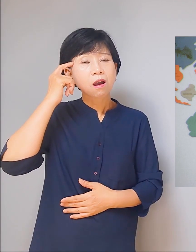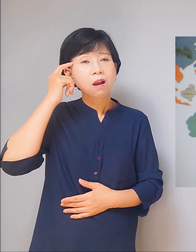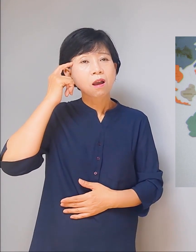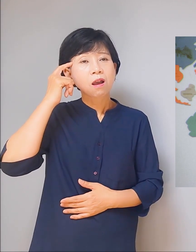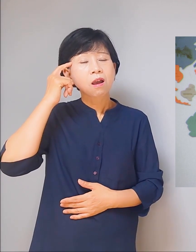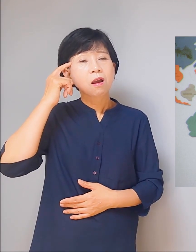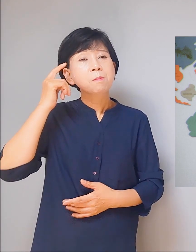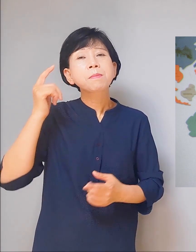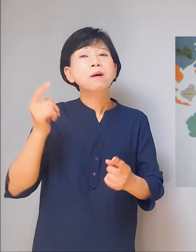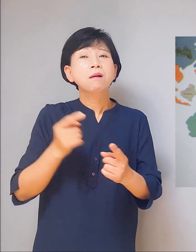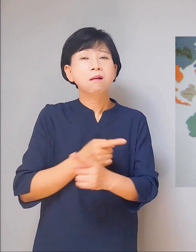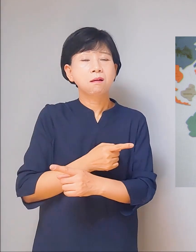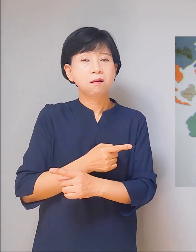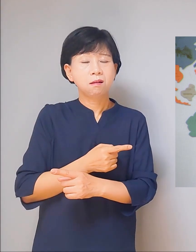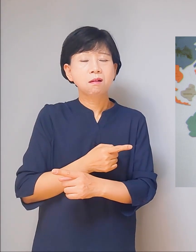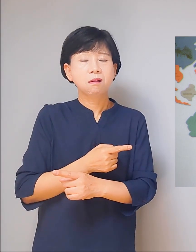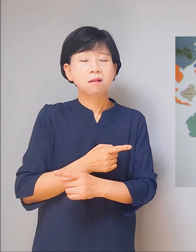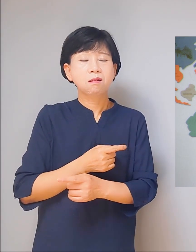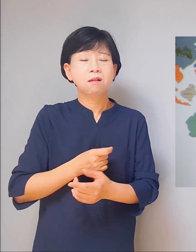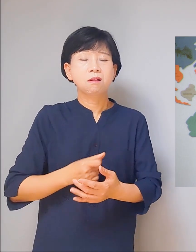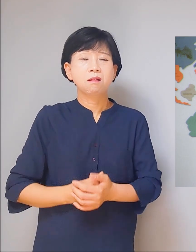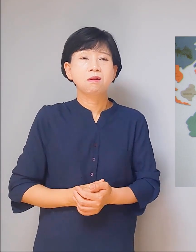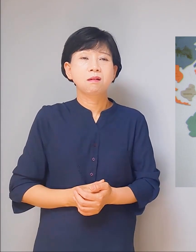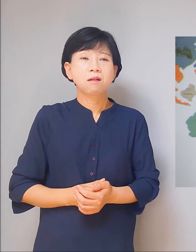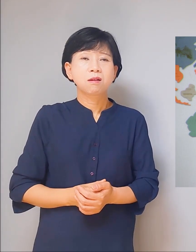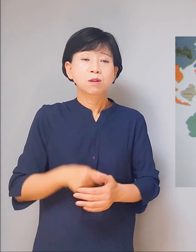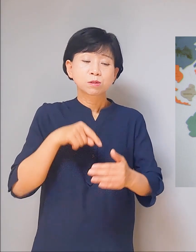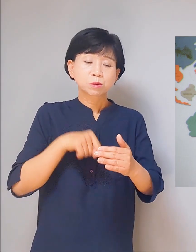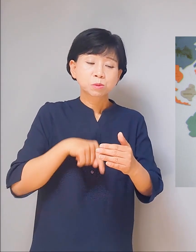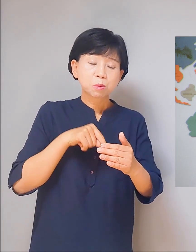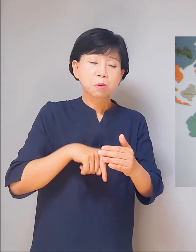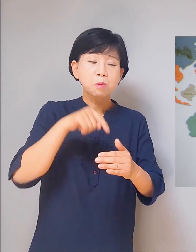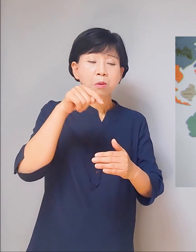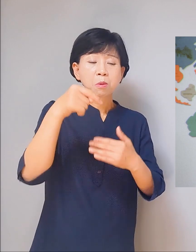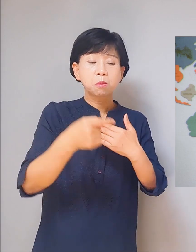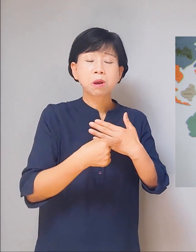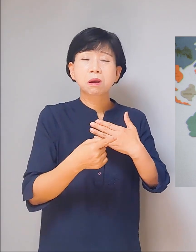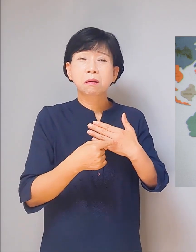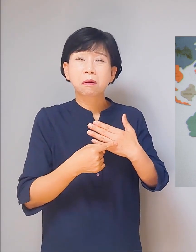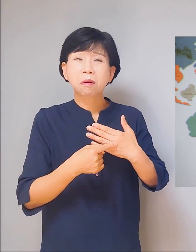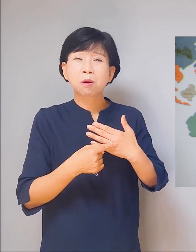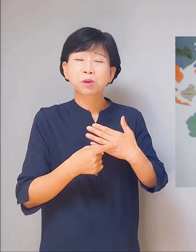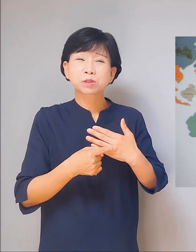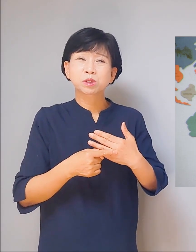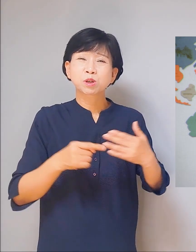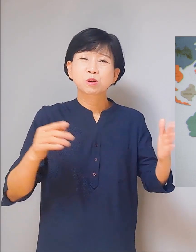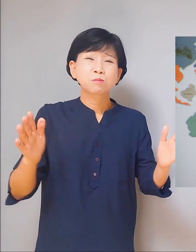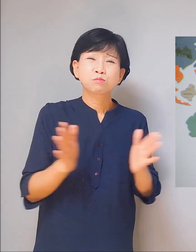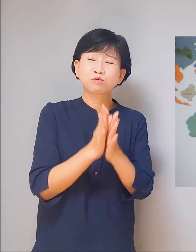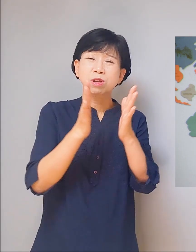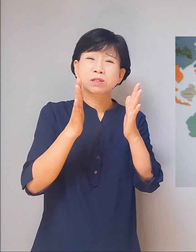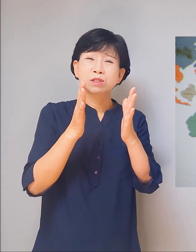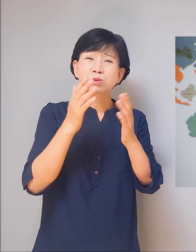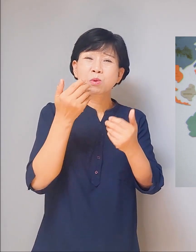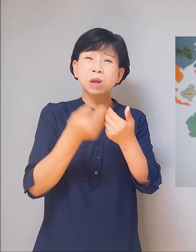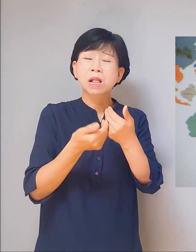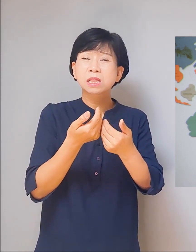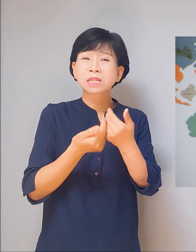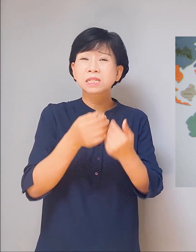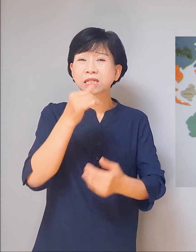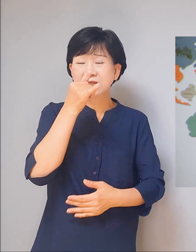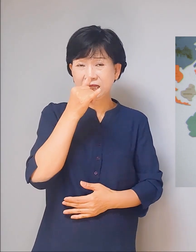물론 여전히 속사람과 겉사람이 갈등하는 것은요, 충돌하는 것은 변함이 없을 거예요. 내 속사람은 하나님을